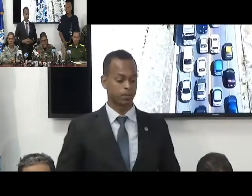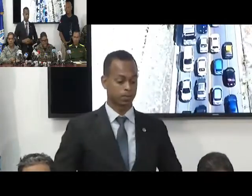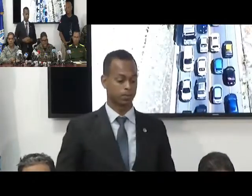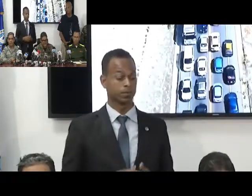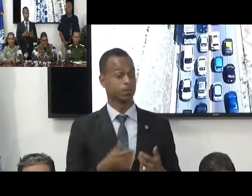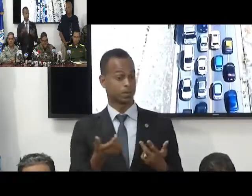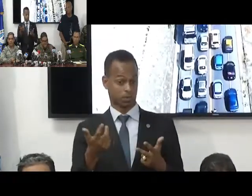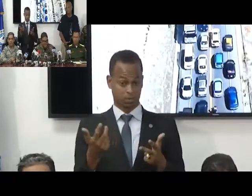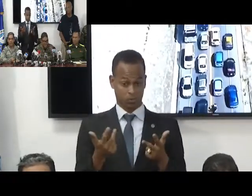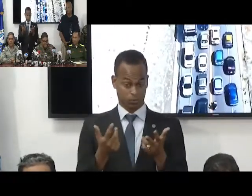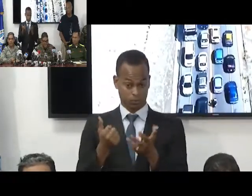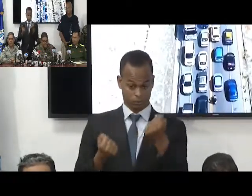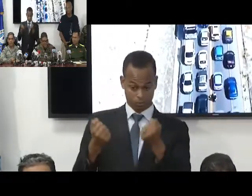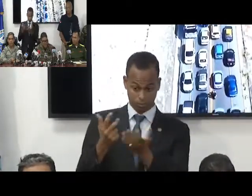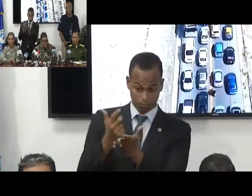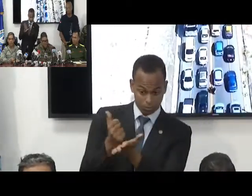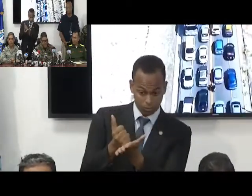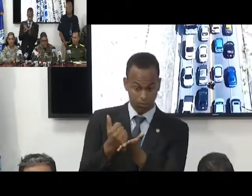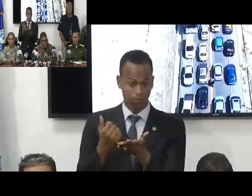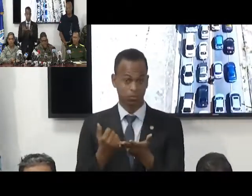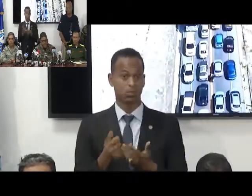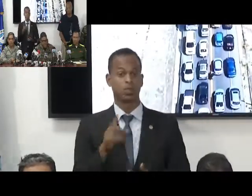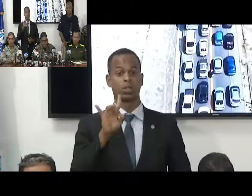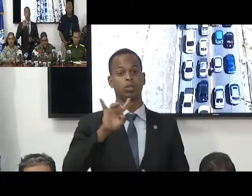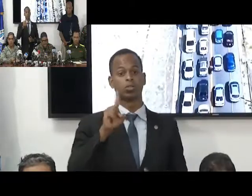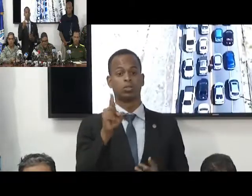Asistencias viales realizadas al público,